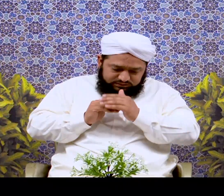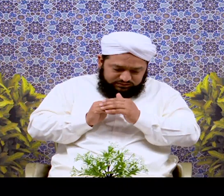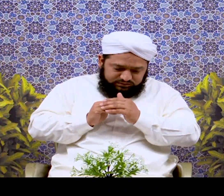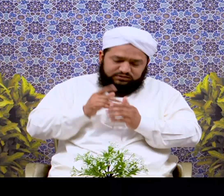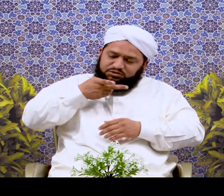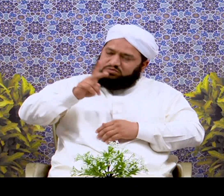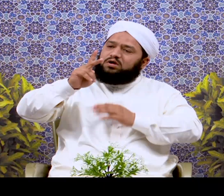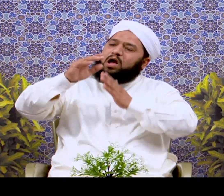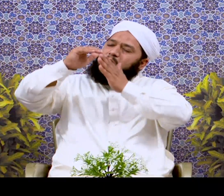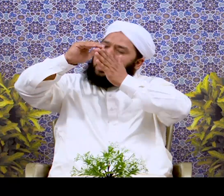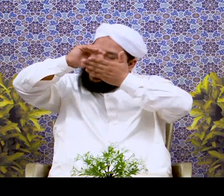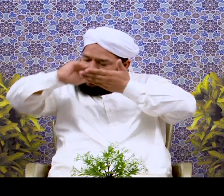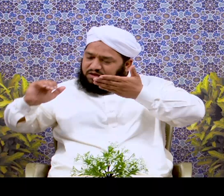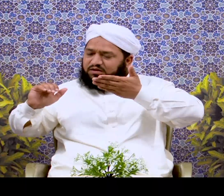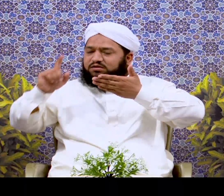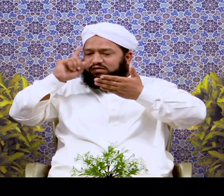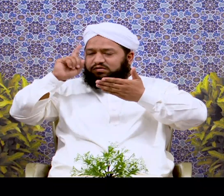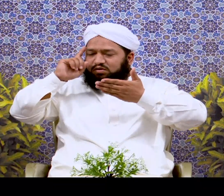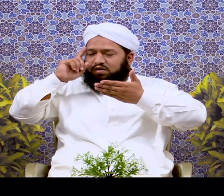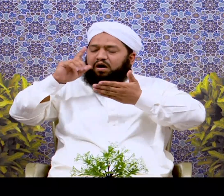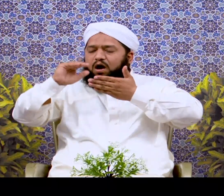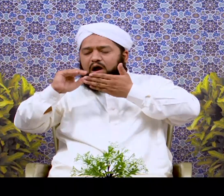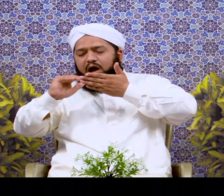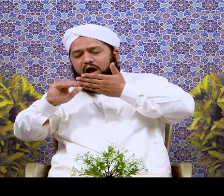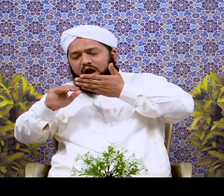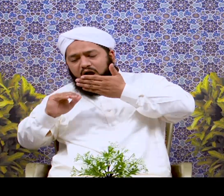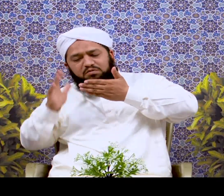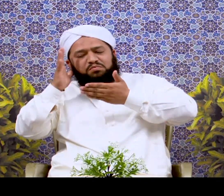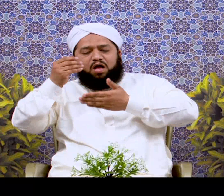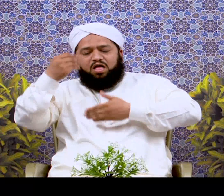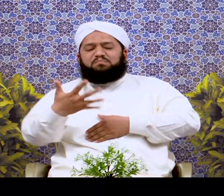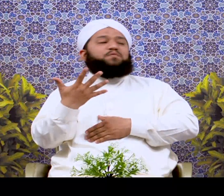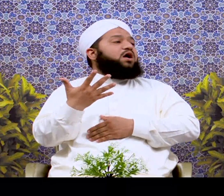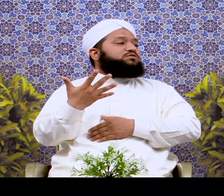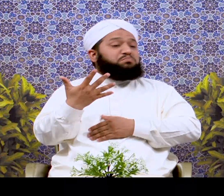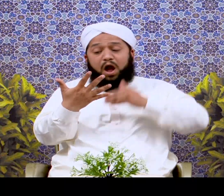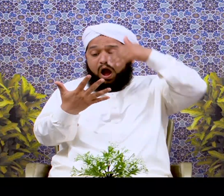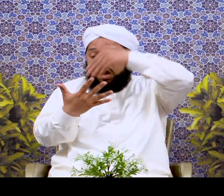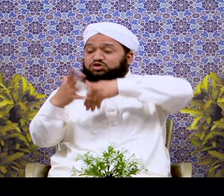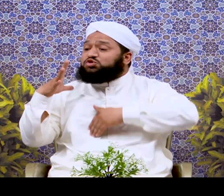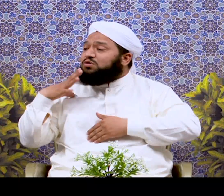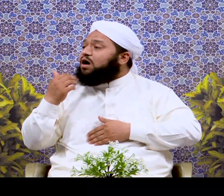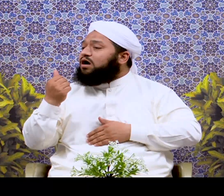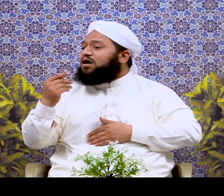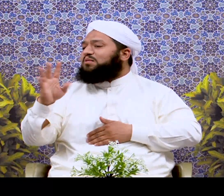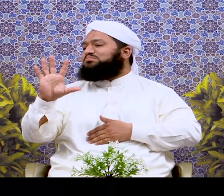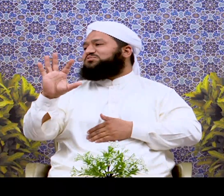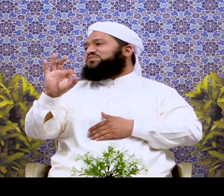5 ہیں اور 50 کے قائم مقام یعنی برابر ہیں، کیونکہ ہمارے قول میں تبدیلی نہیں ہوتی۔